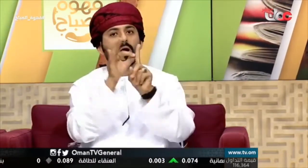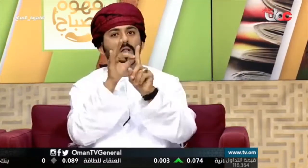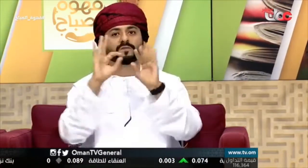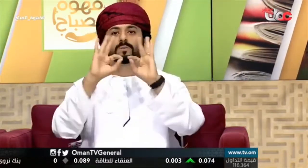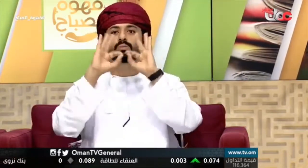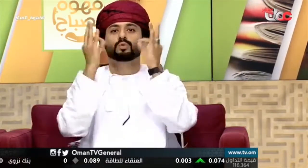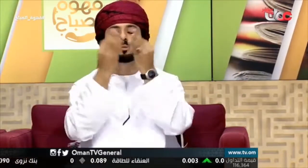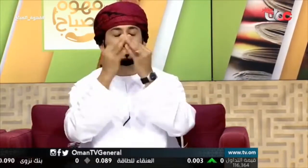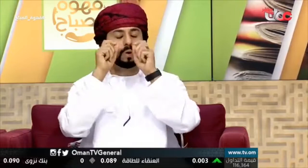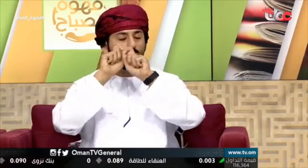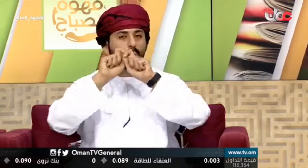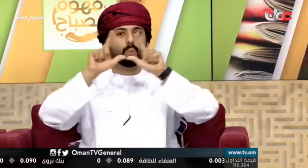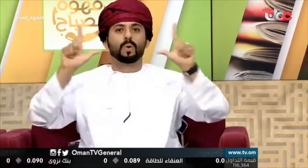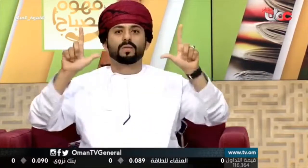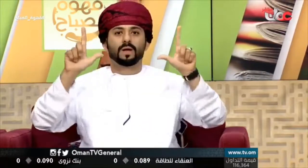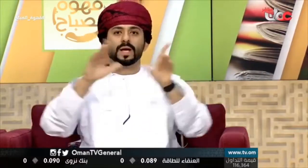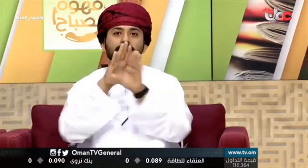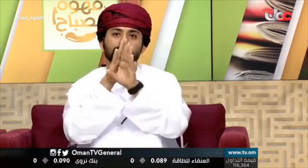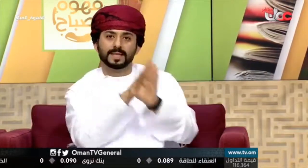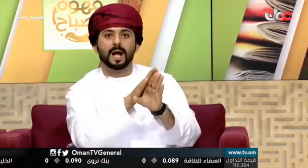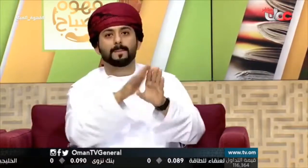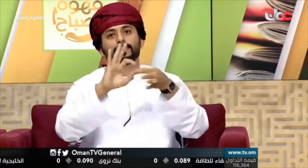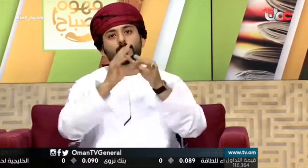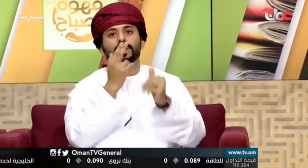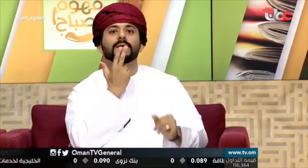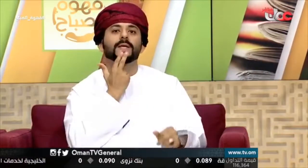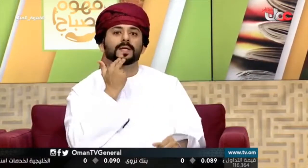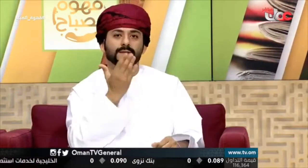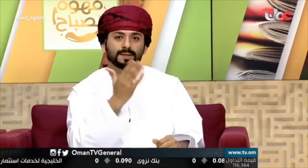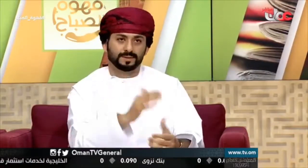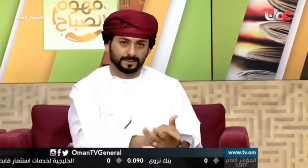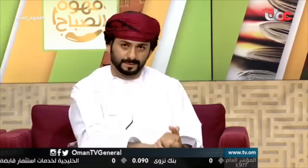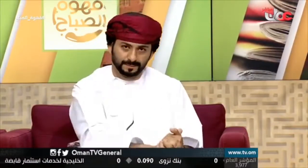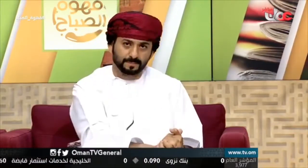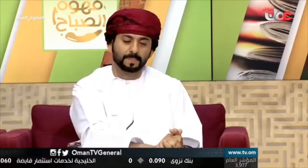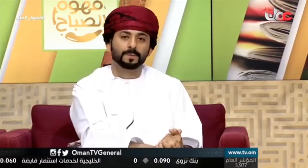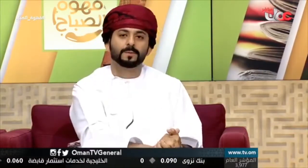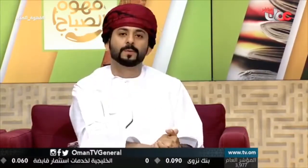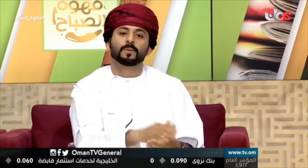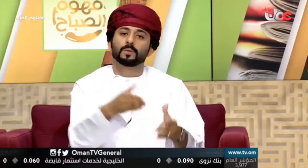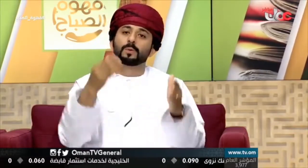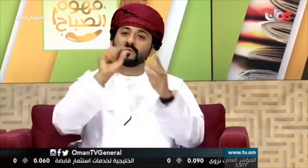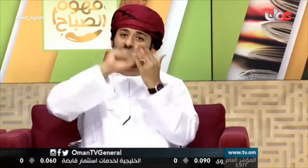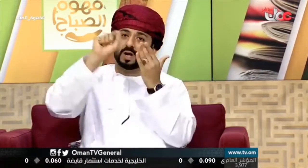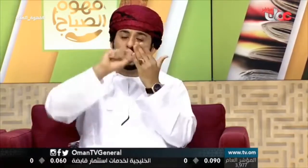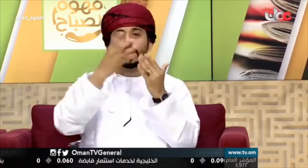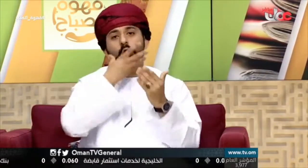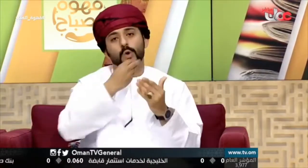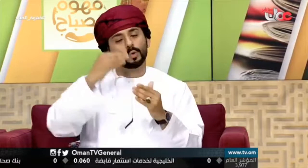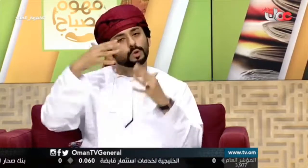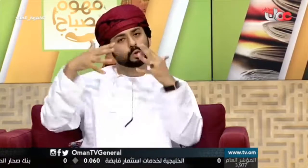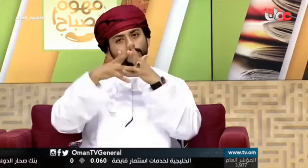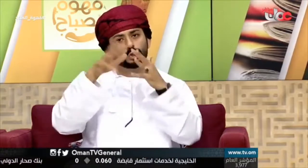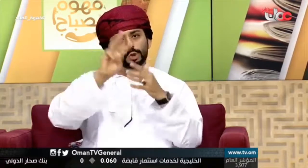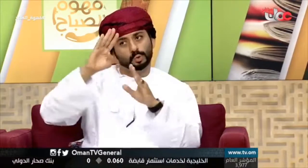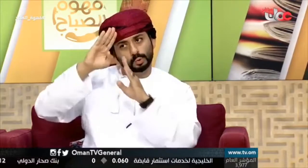الهيئة العامة رئيس المنطقة الصناعية أيضا موجود معنا، وكثير من الأشخاص المكفوفين الصم المعاقين